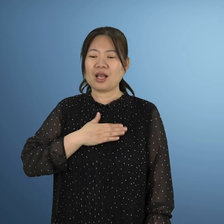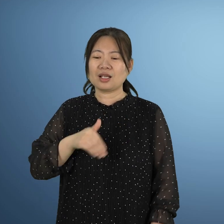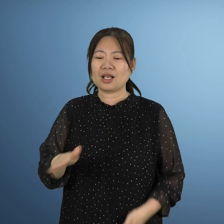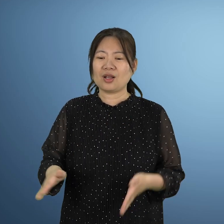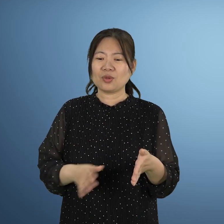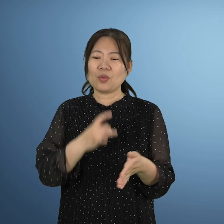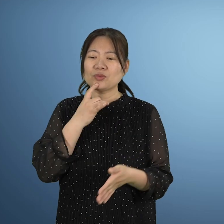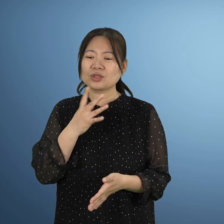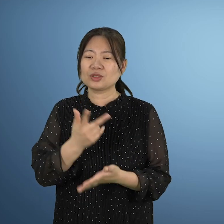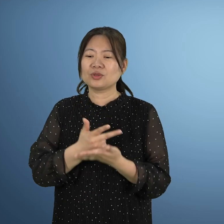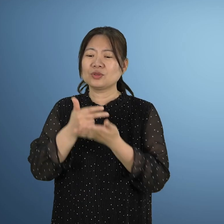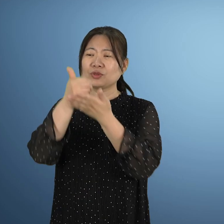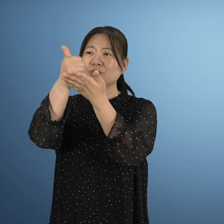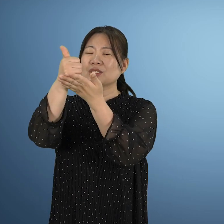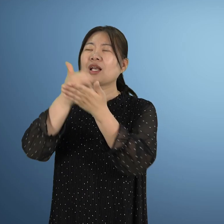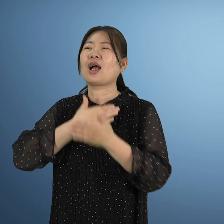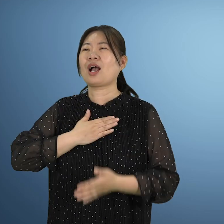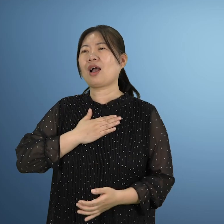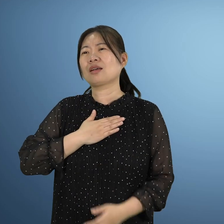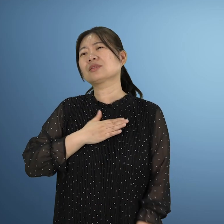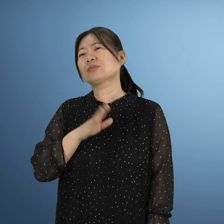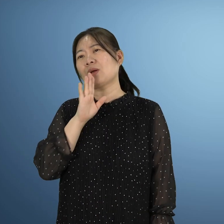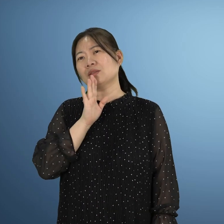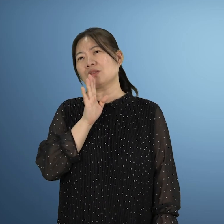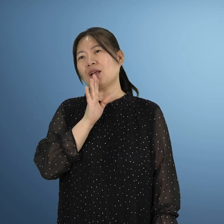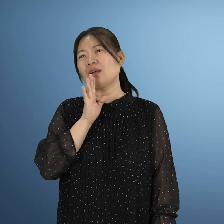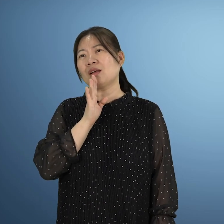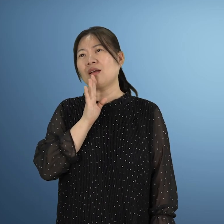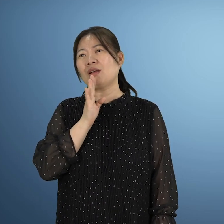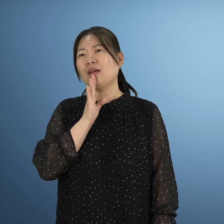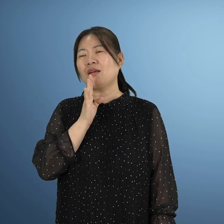길을 오직 주님이 아시지 않습니까?